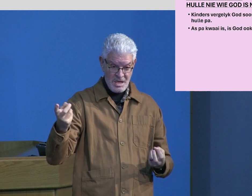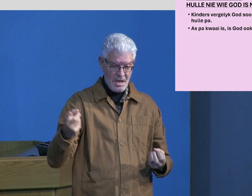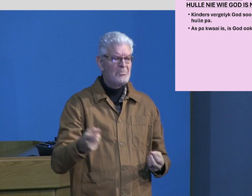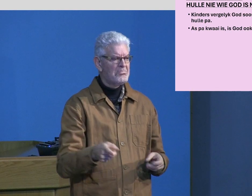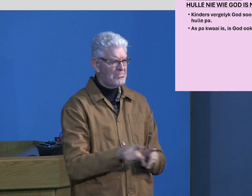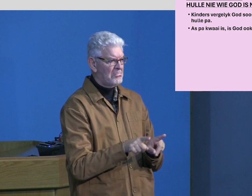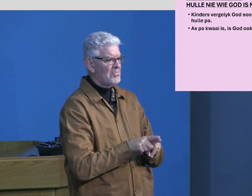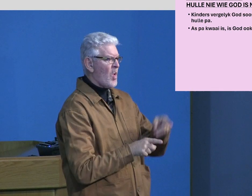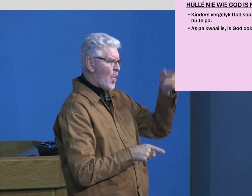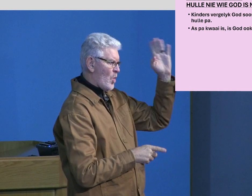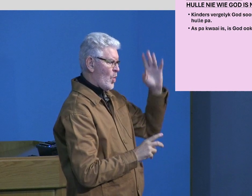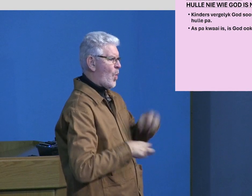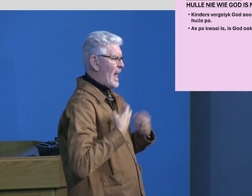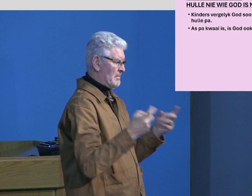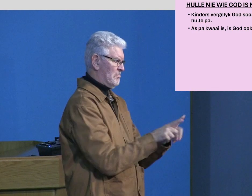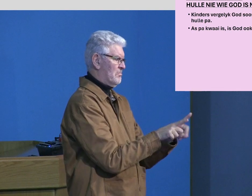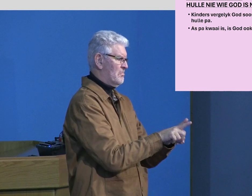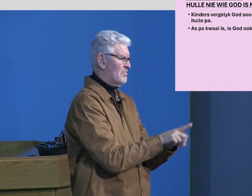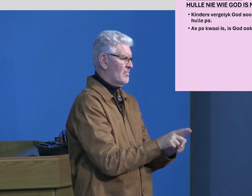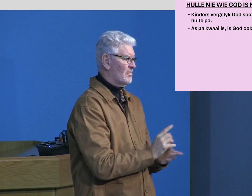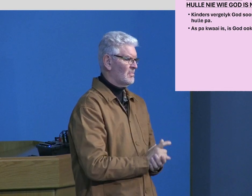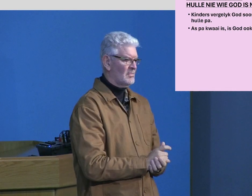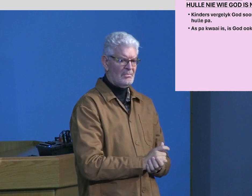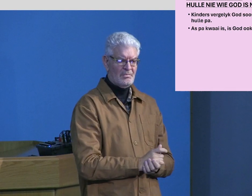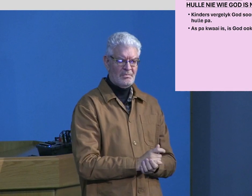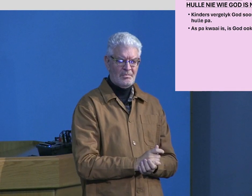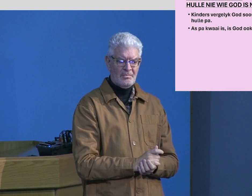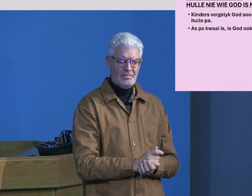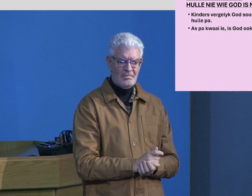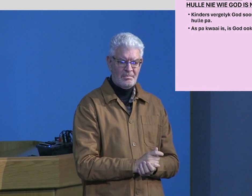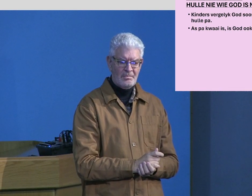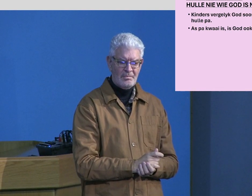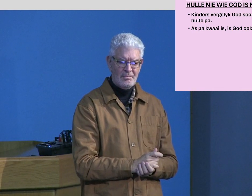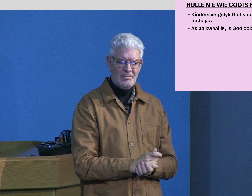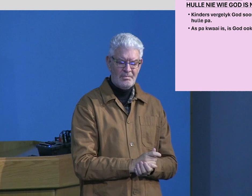My pappa is kwaai, so God is seker ook maar kwaai.